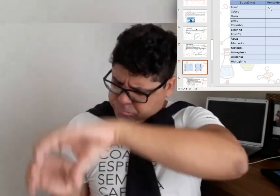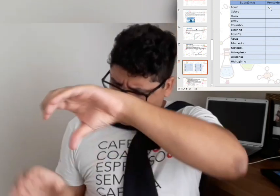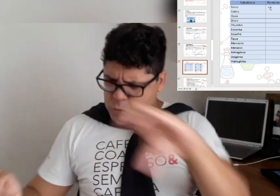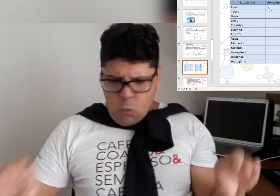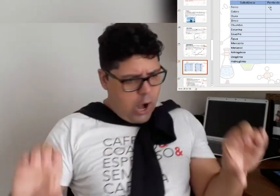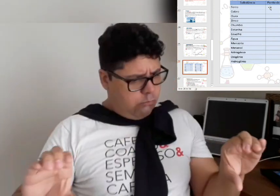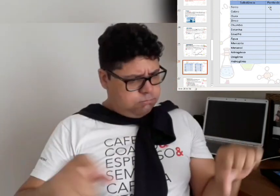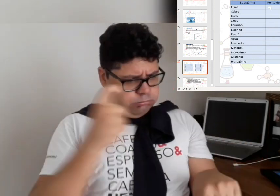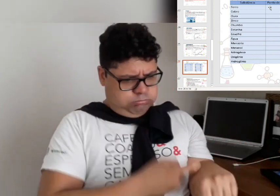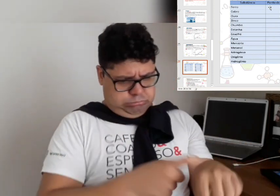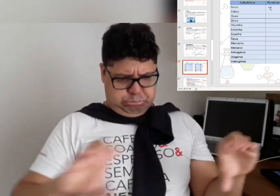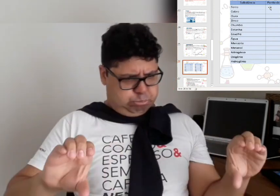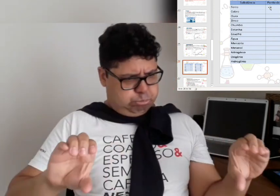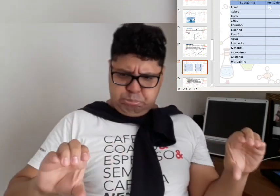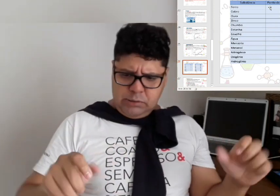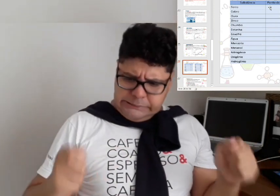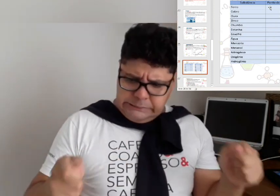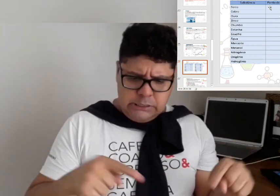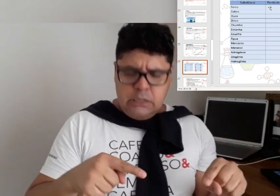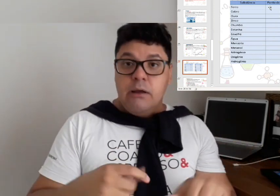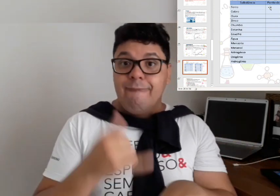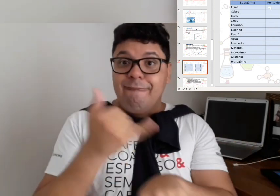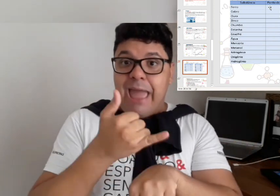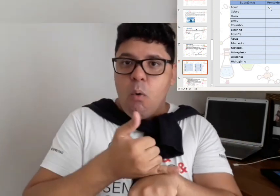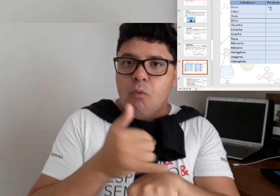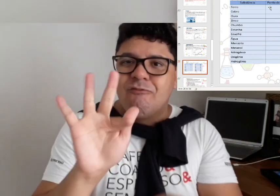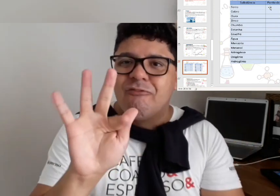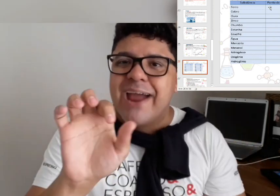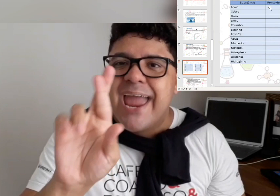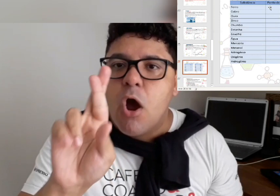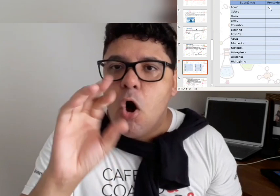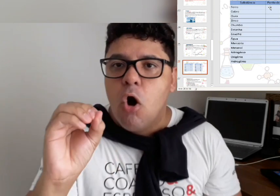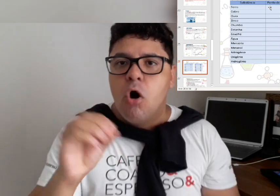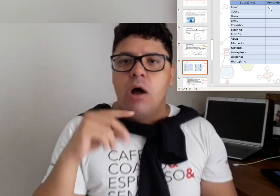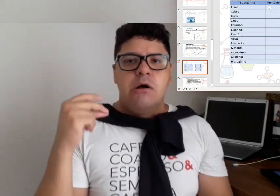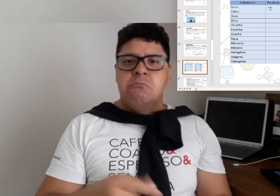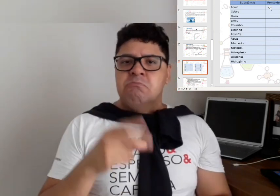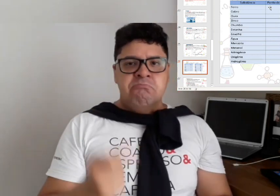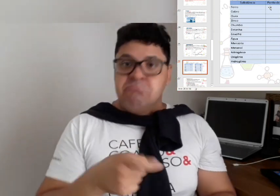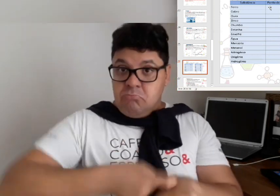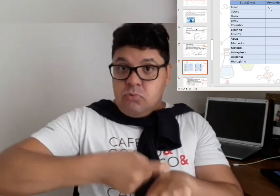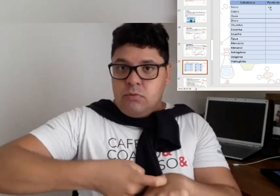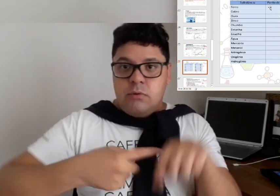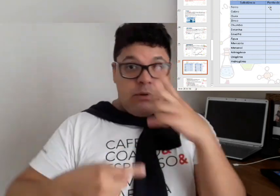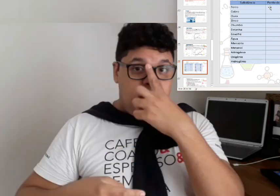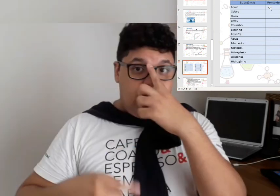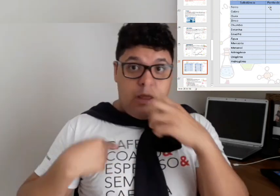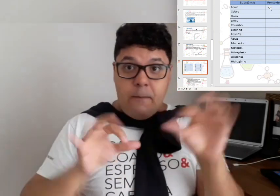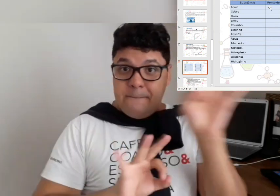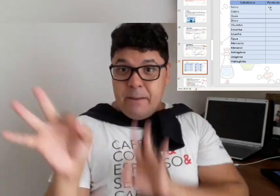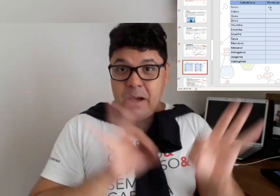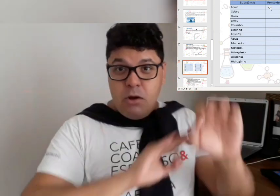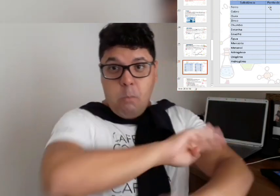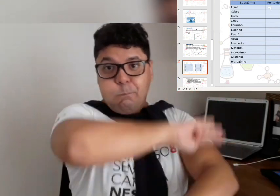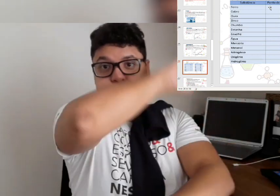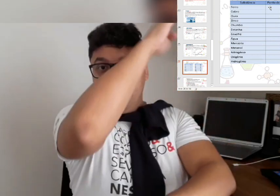coloquei num fornão lá, né? E esse meu forno está atingindo a temperatura de 400 graus, 700 graus, 1400